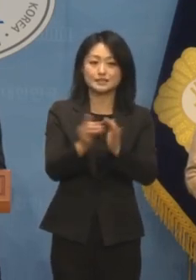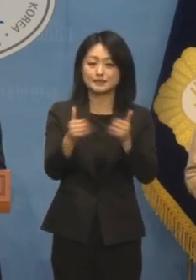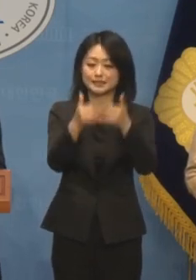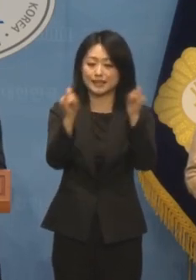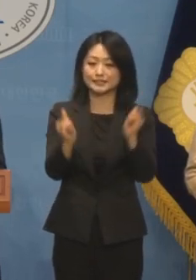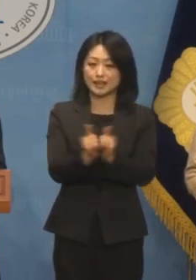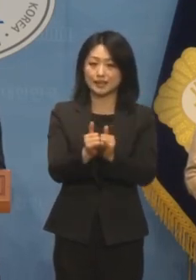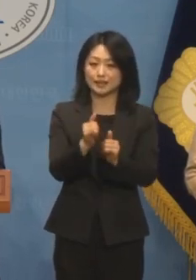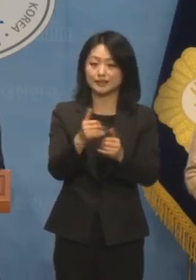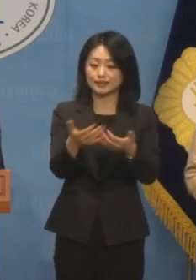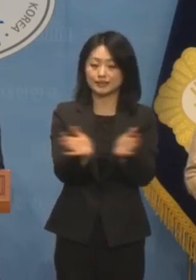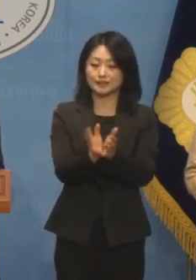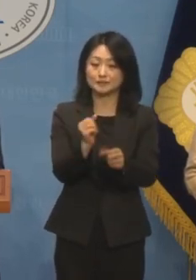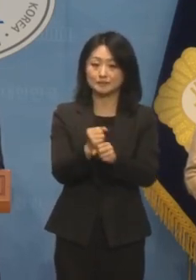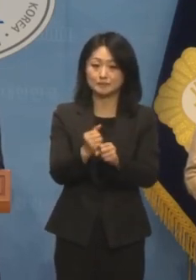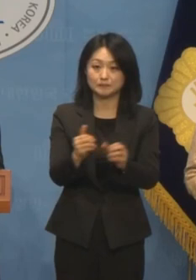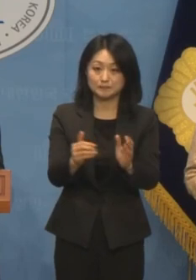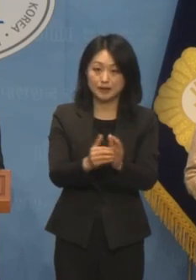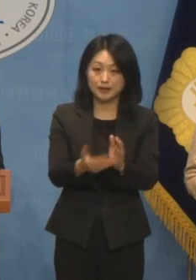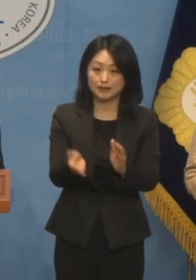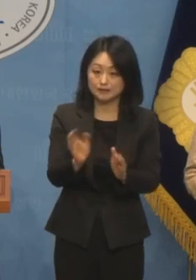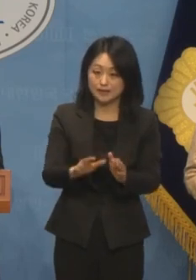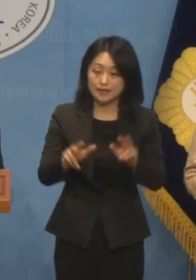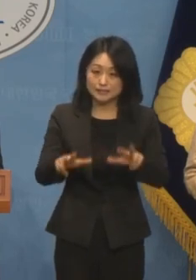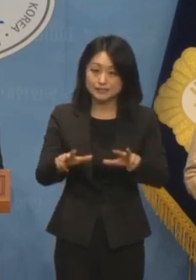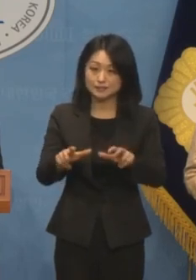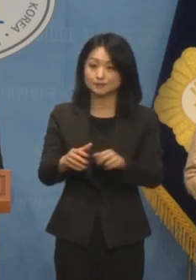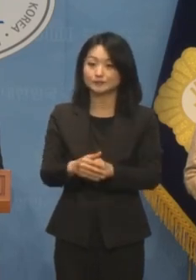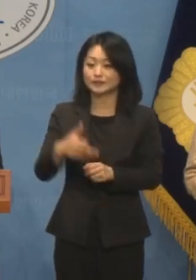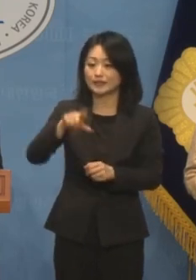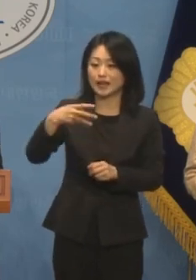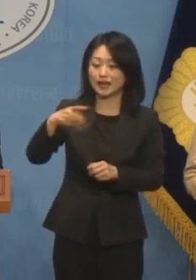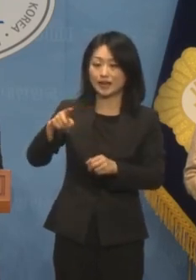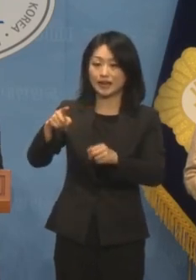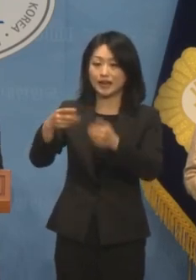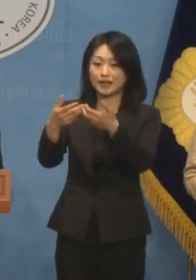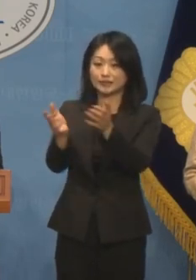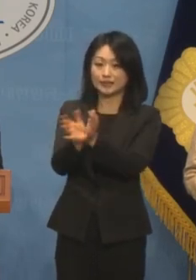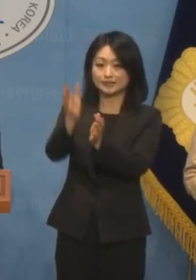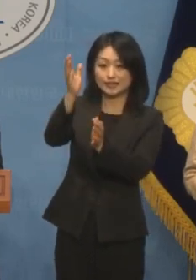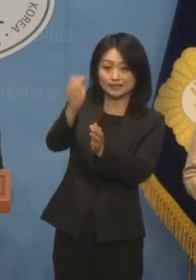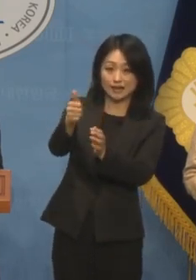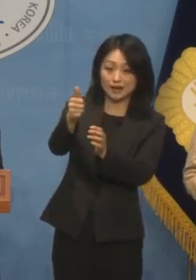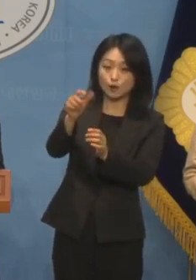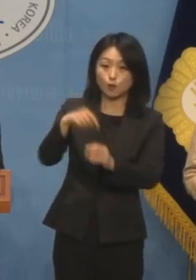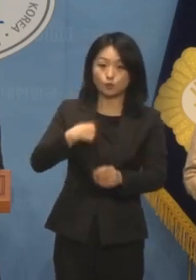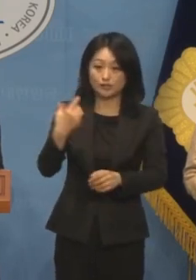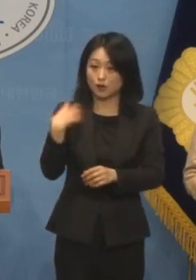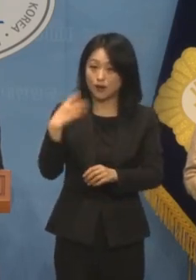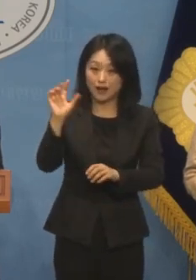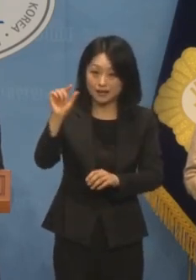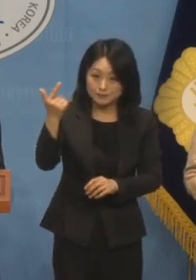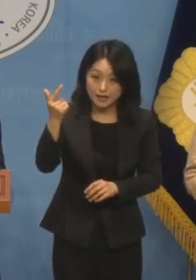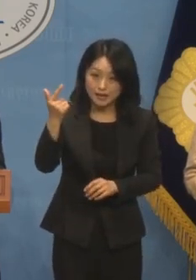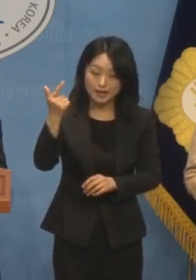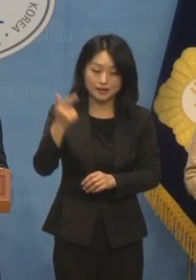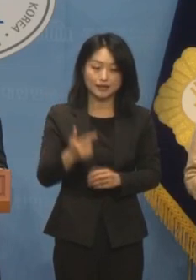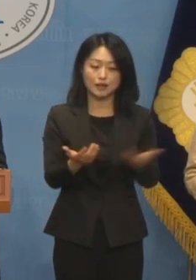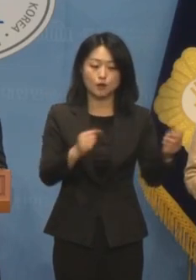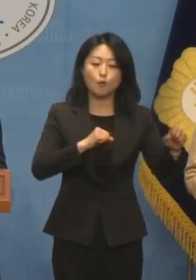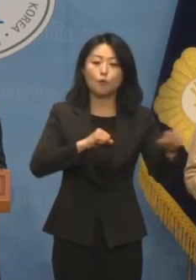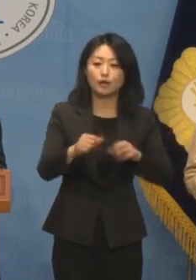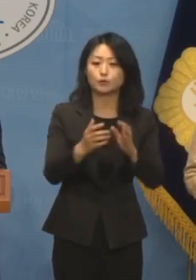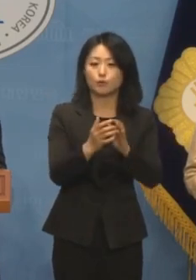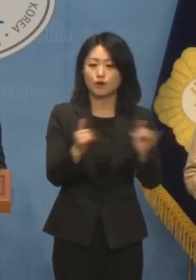되었습니다. 그러나 카라의 성장은 현재 대표와 임원들이 만들어낸 개인의 업적이 아닙니다. 자신을 갈아서 일해왔던